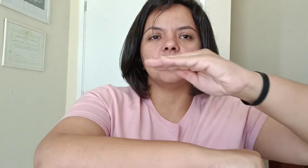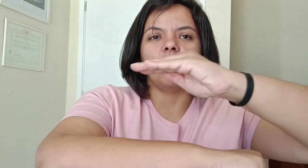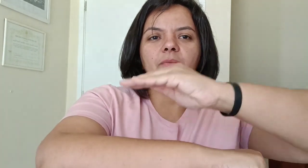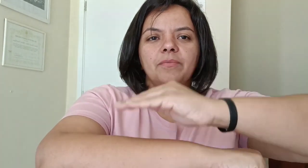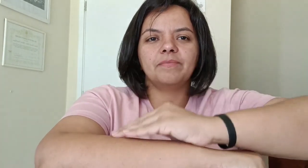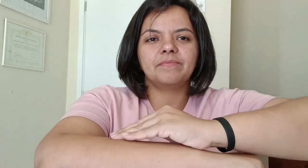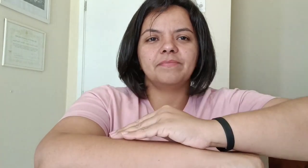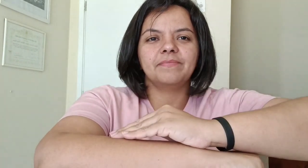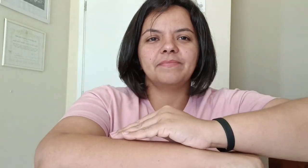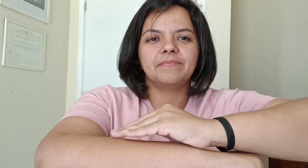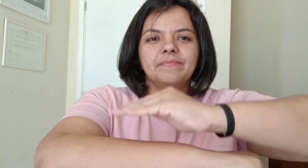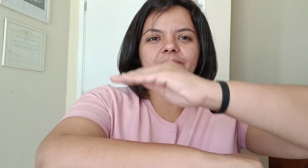ó.